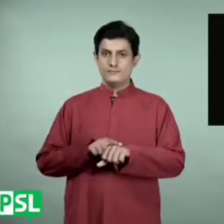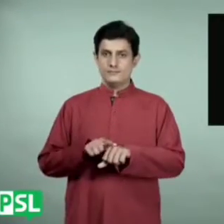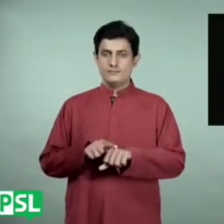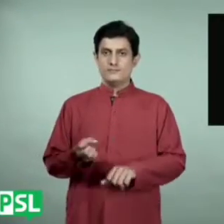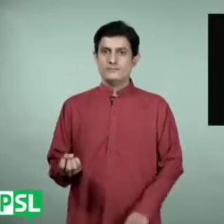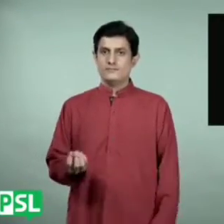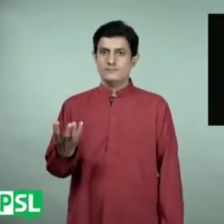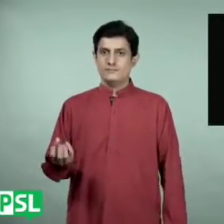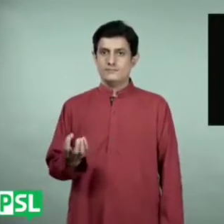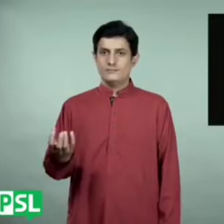فرائر,